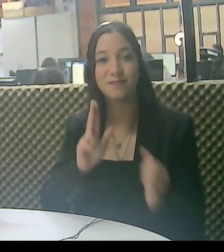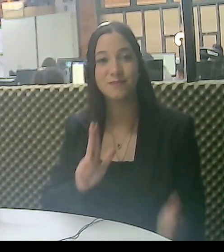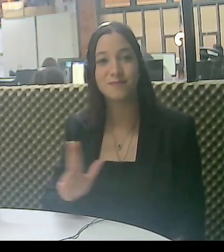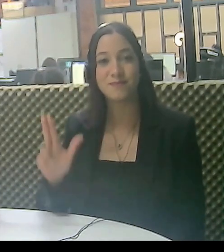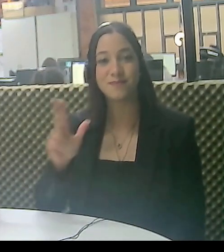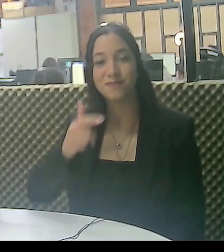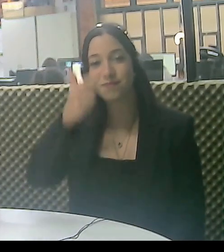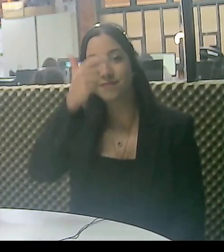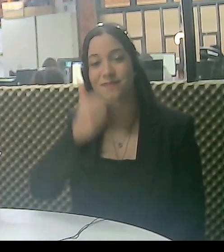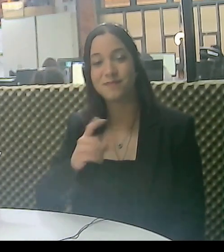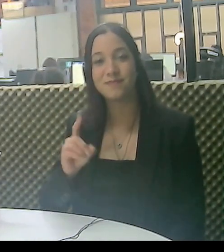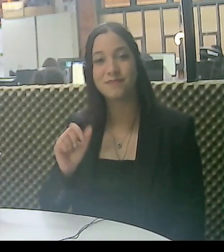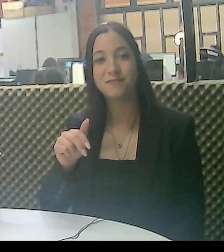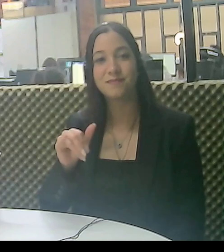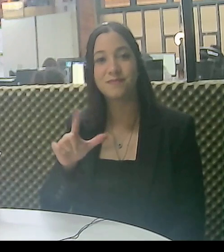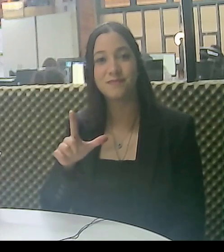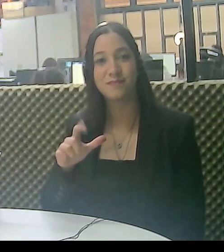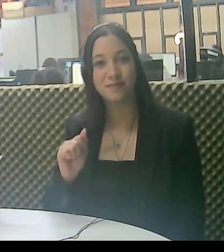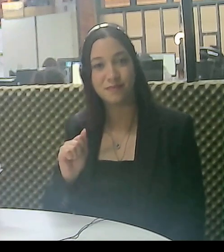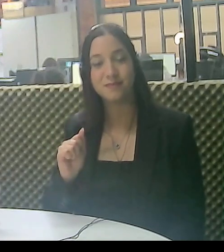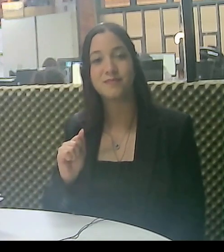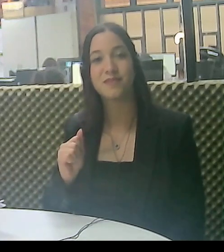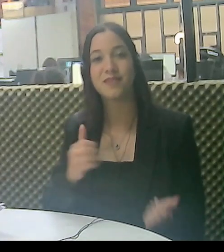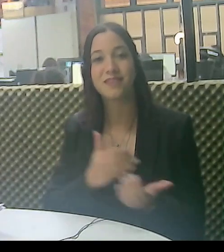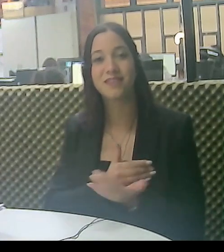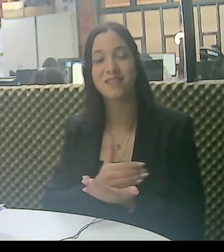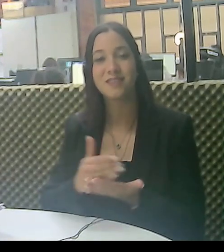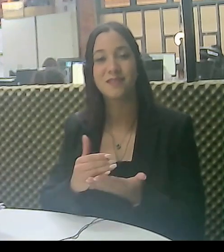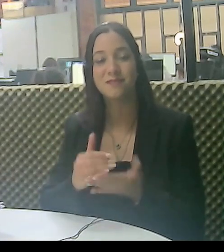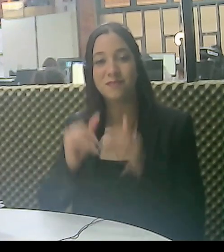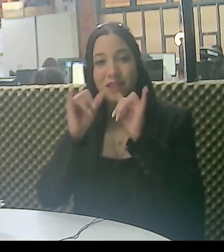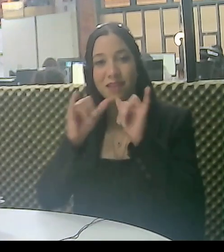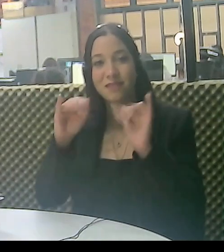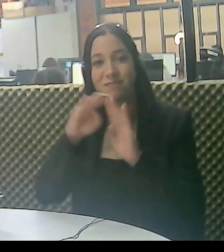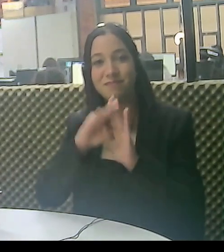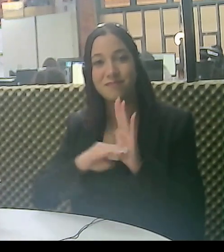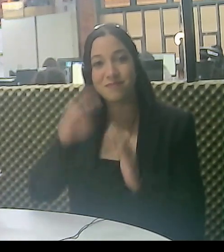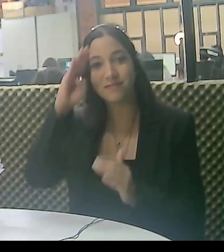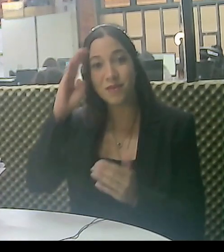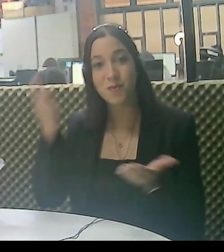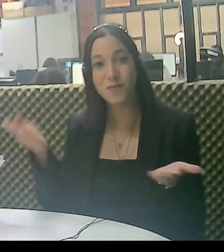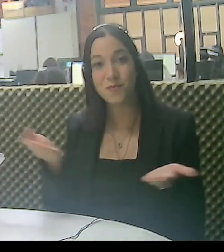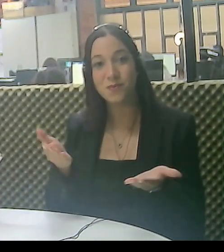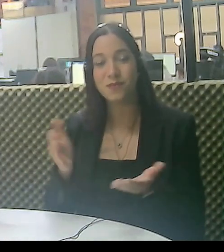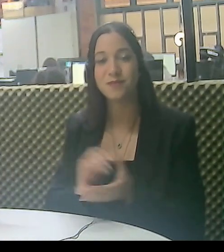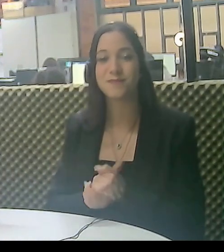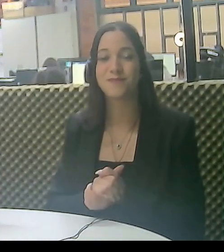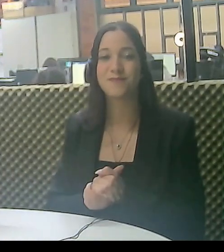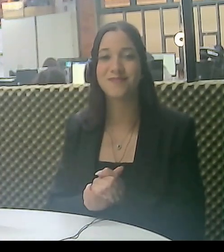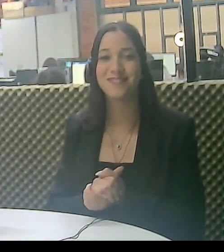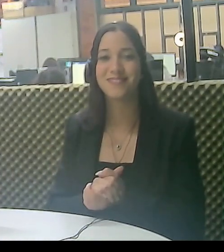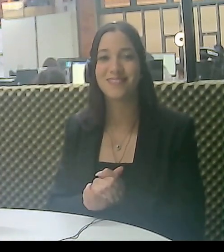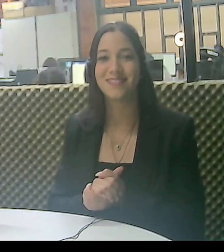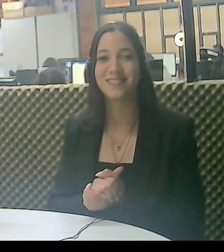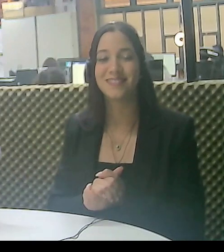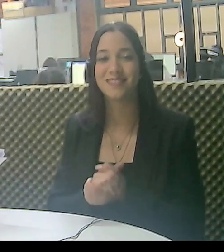em Uberlândia. Eu sou Daniela Aires e a gente começa com os destaques desta edição.